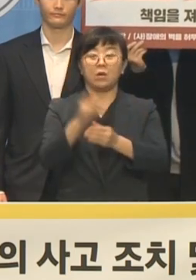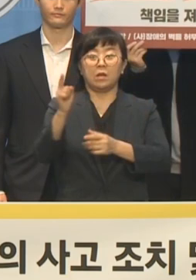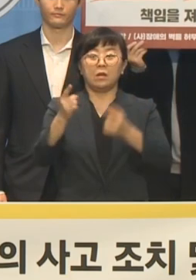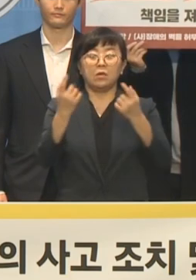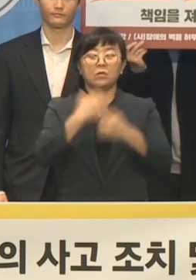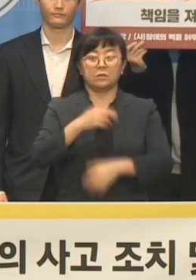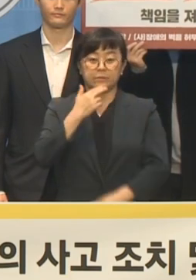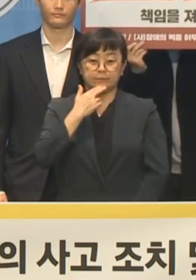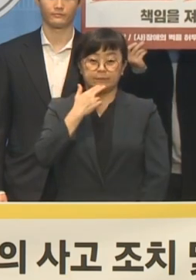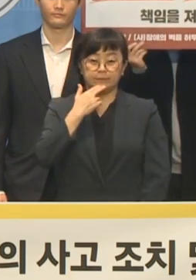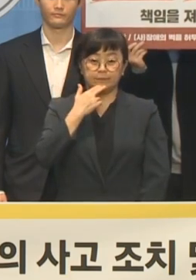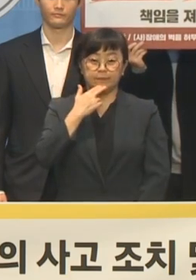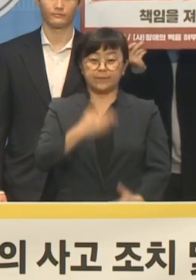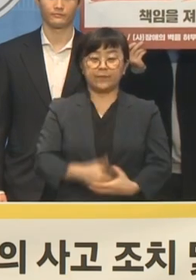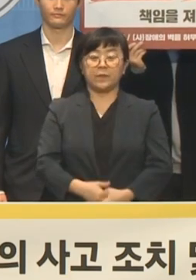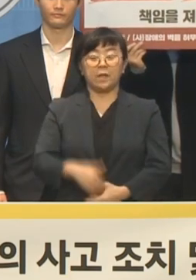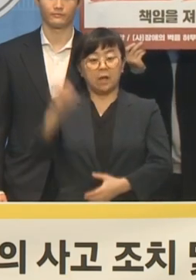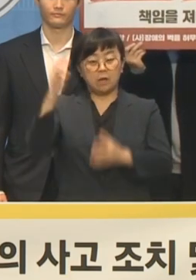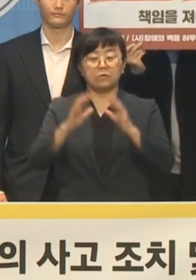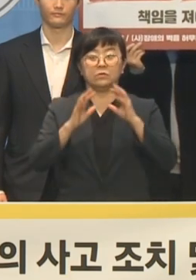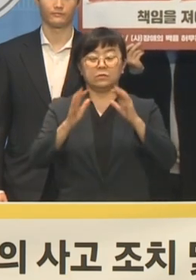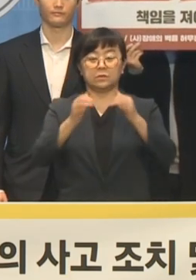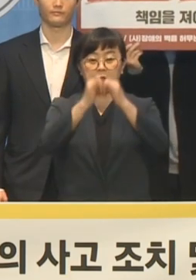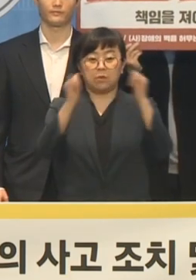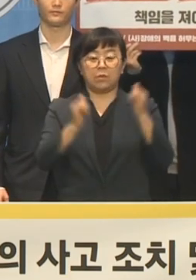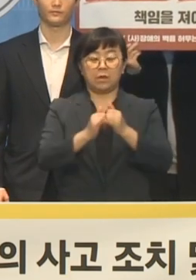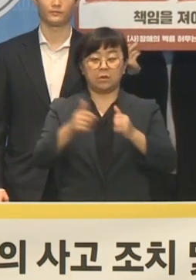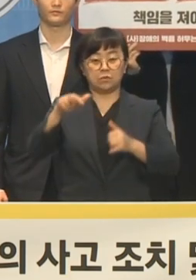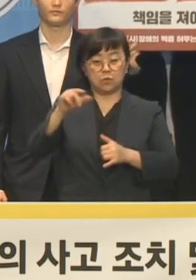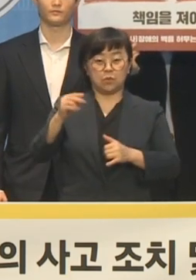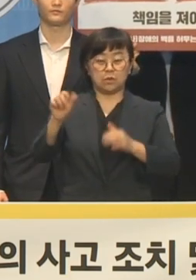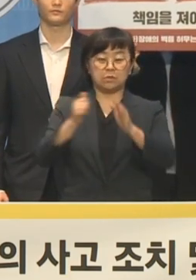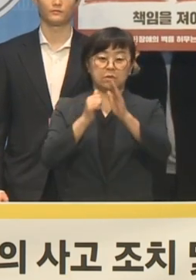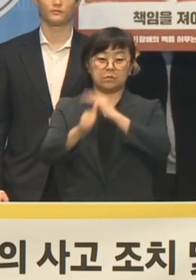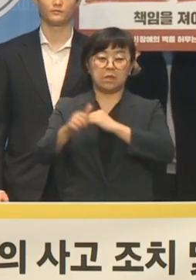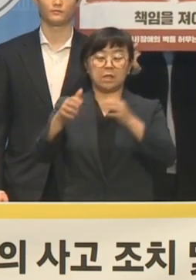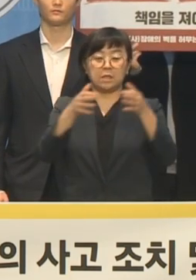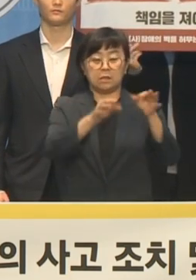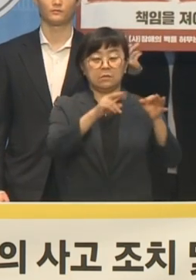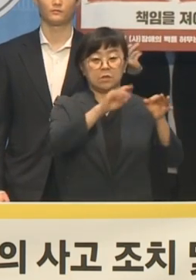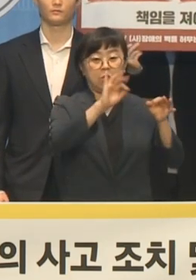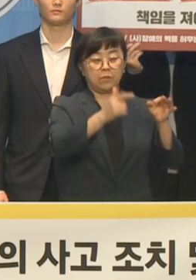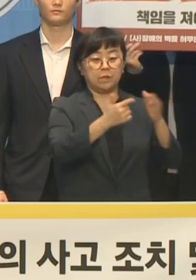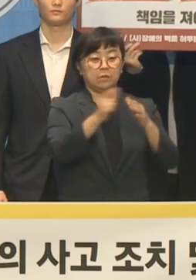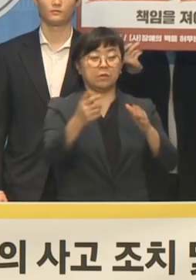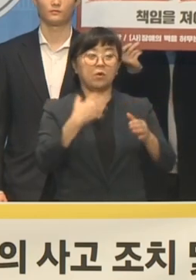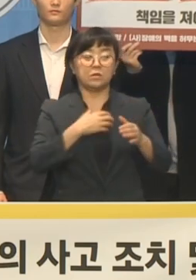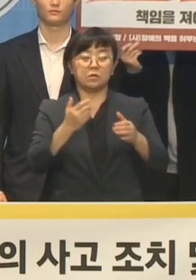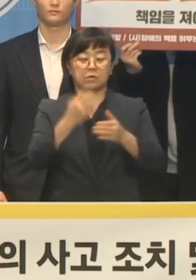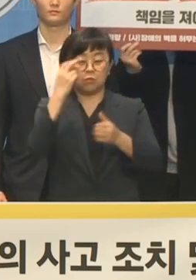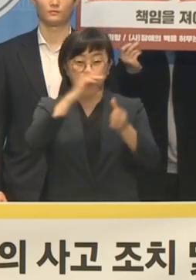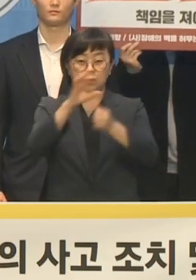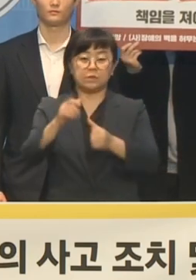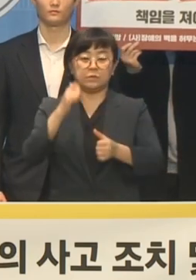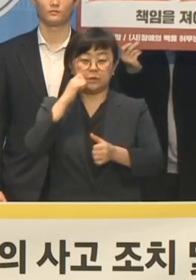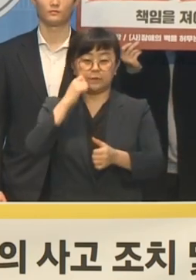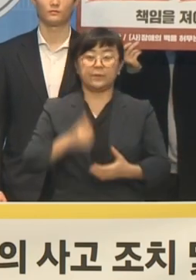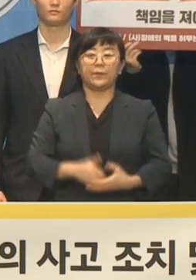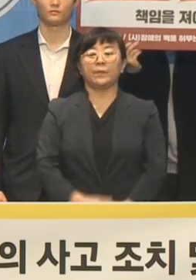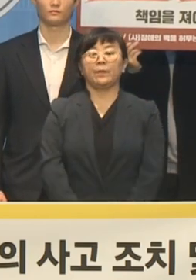것입니다. 대한민국 사회는 조선 선수와 김정빈 선수를 그러한 우려로부터 지켜주지